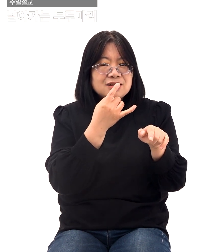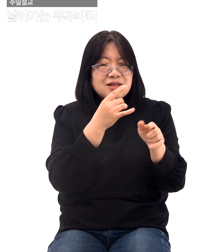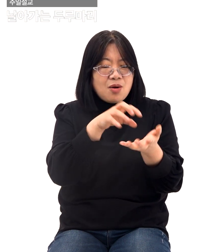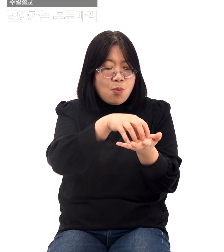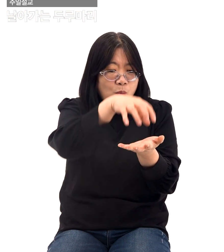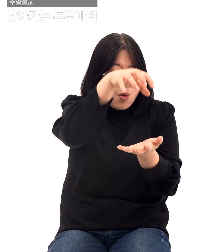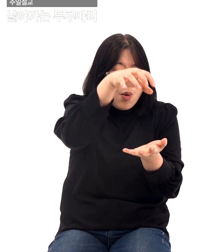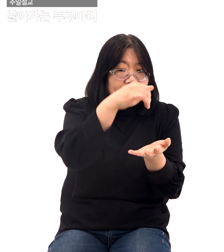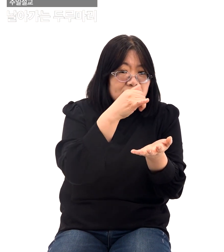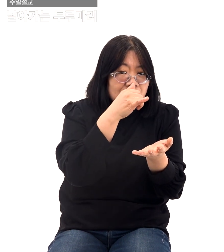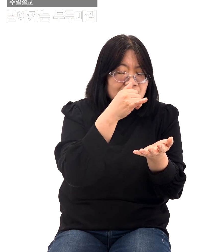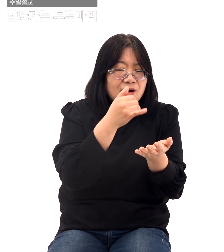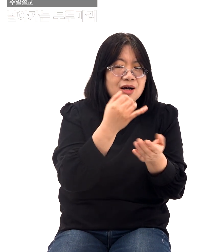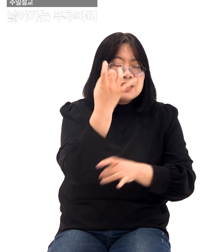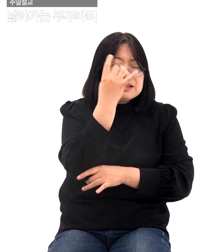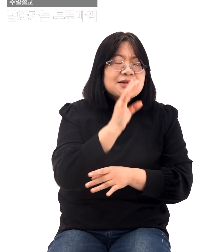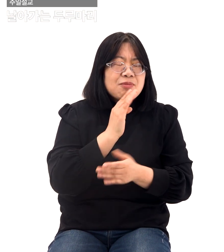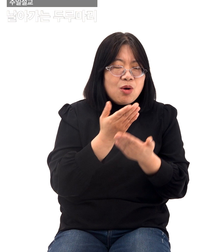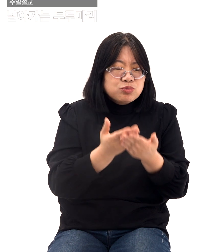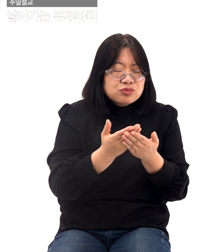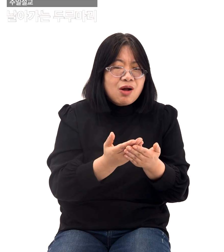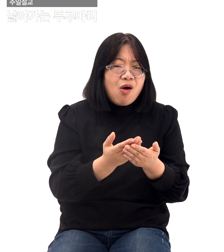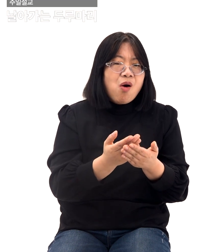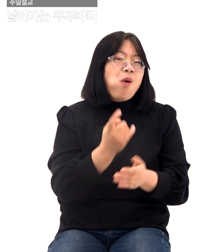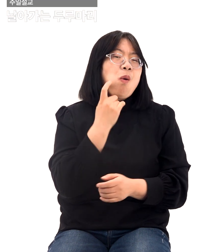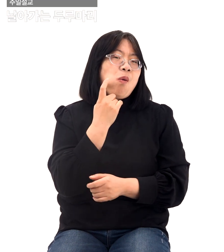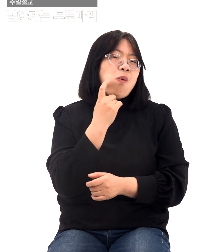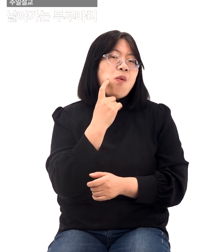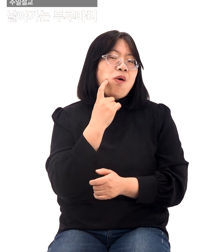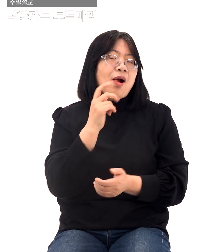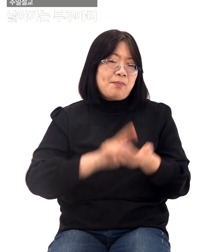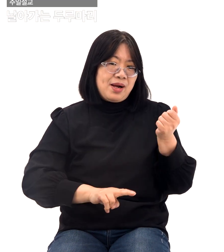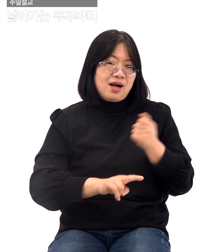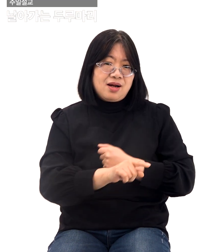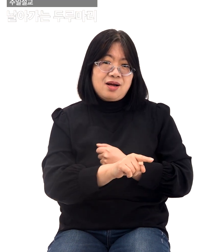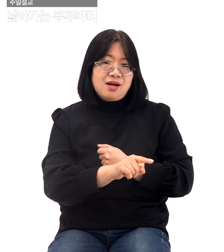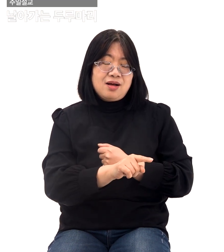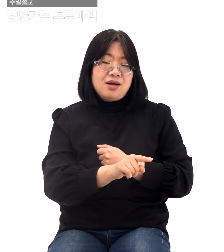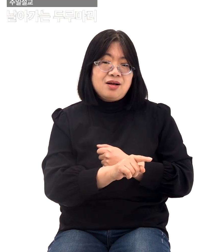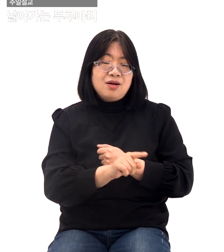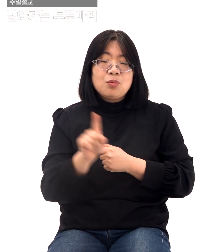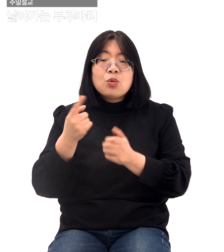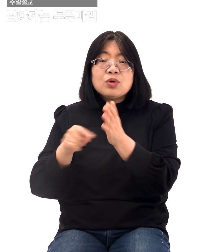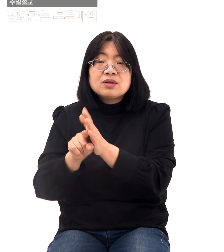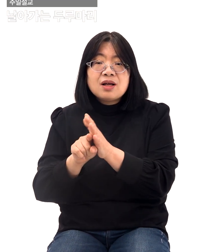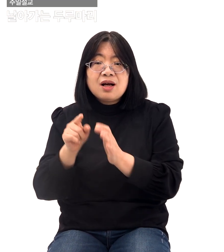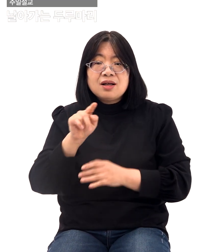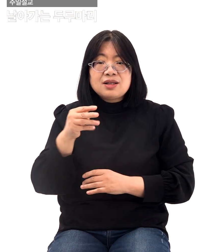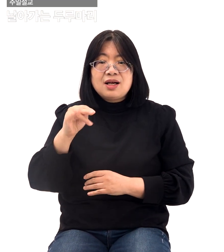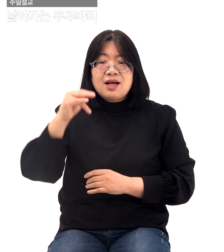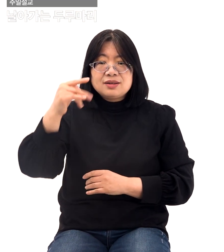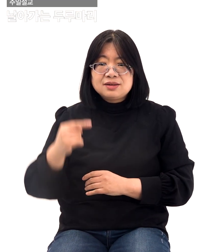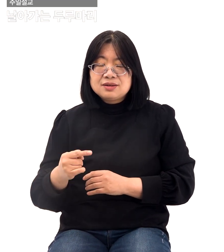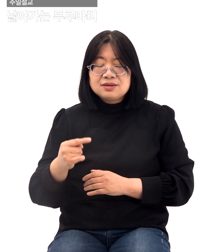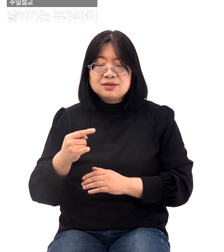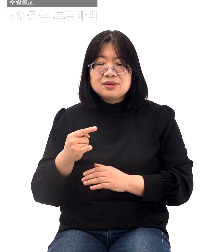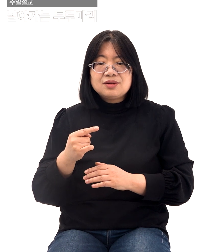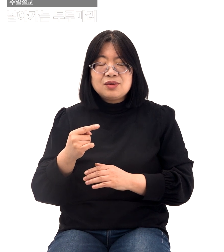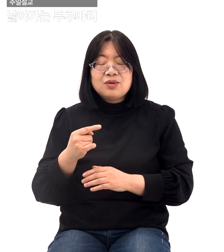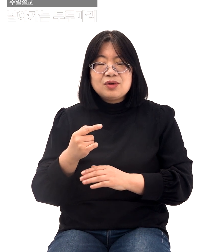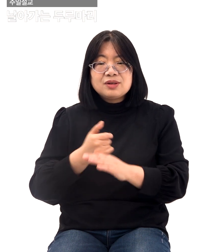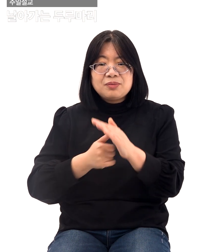그 얘기입니다. 속이는 거예요. 뭘 위해서? 달란트로 대변되는 그 경제적 이득을